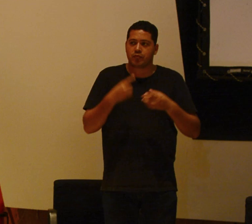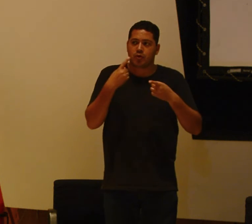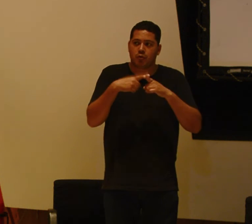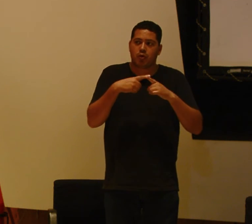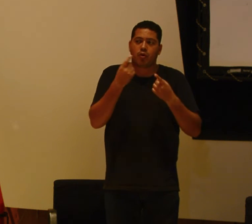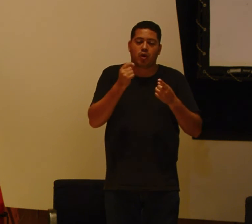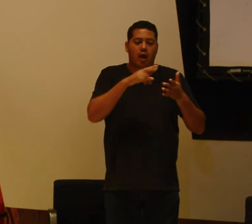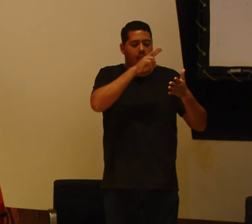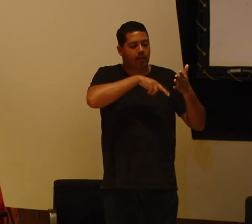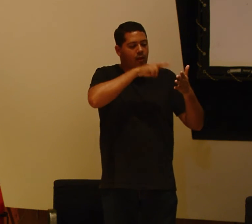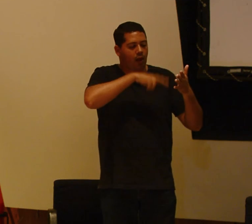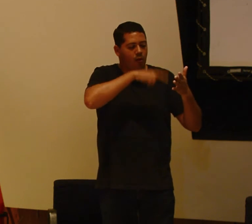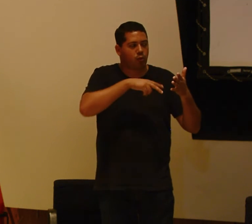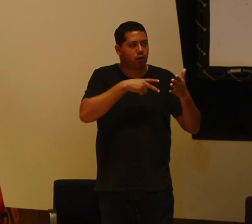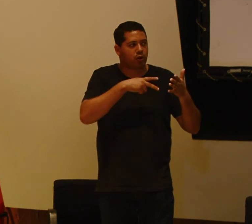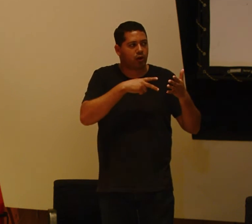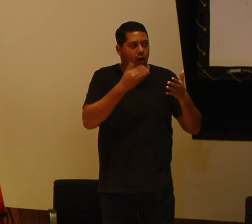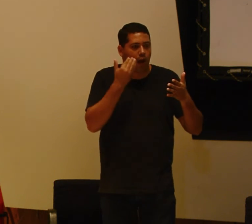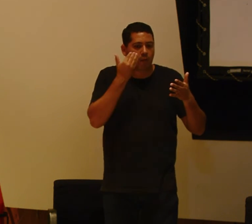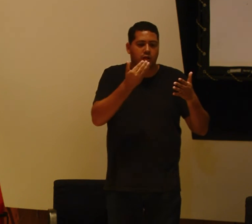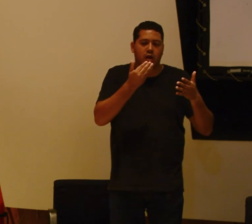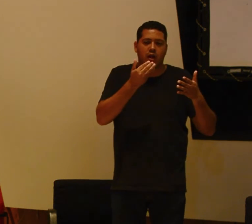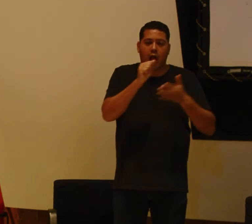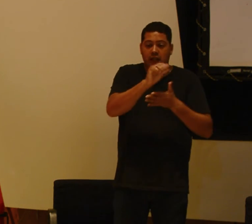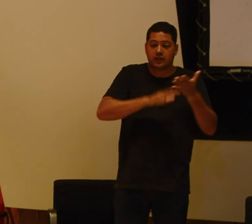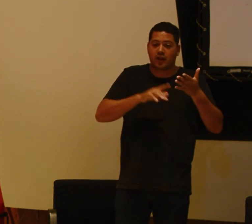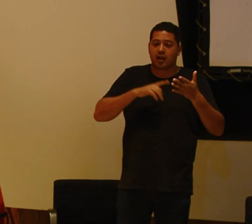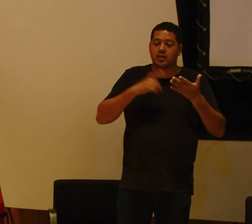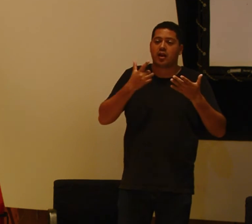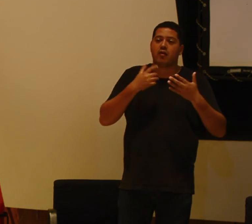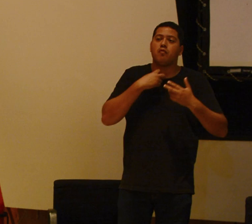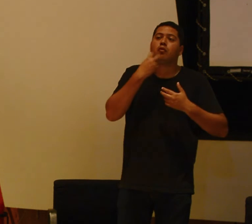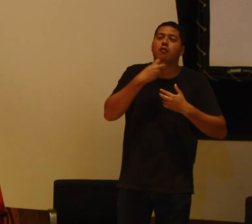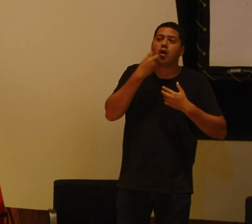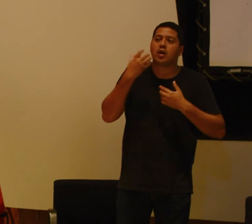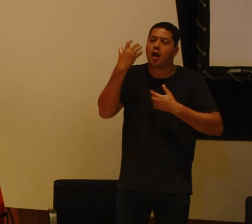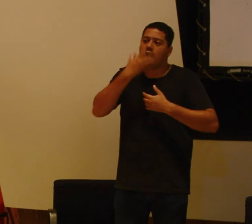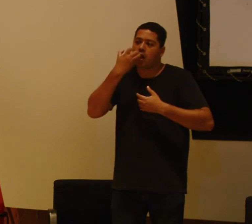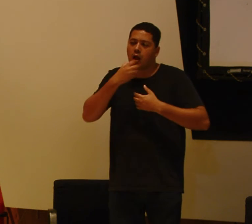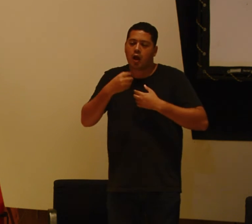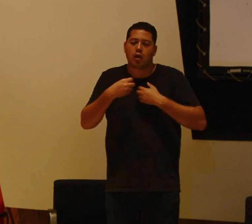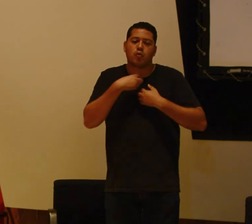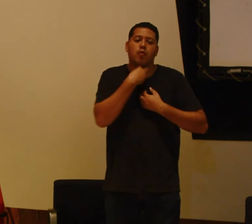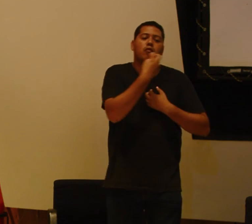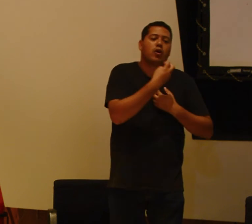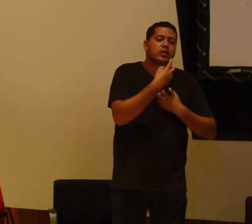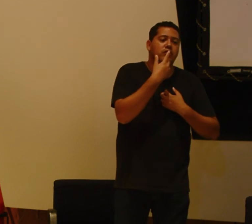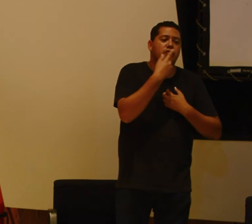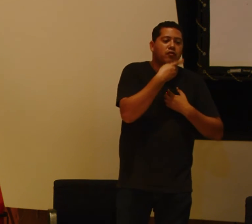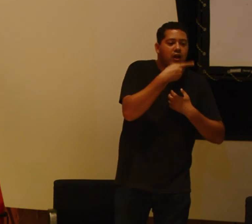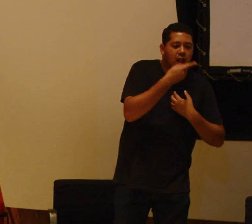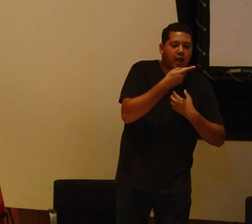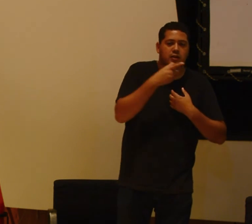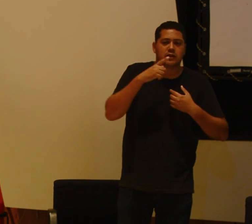o que a literatura mostra é que atividades que usam a voz cantada, a voz falada, elas têm um fator muito